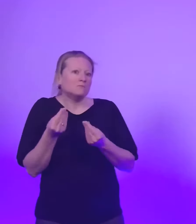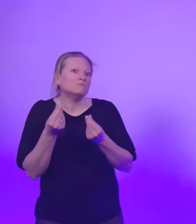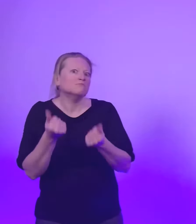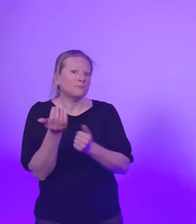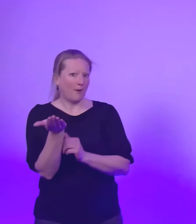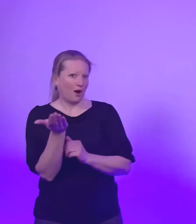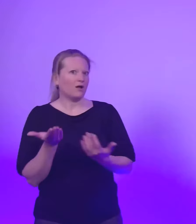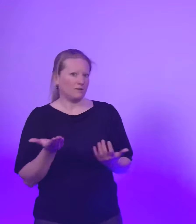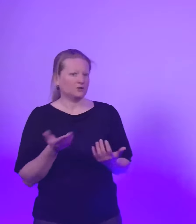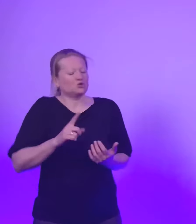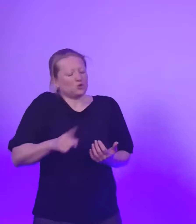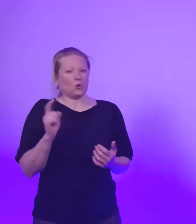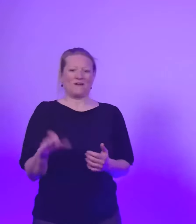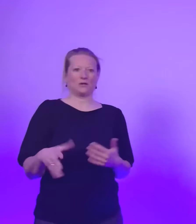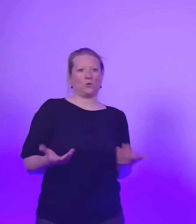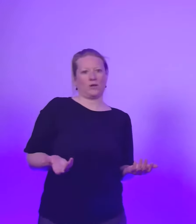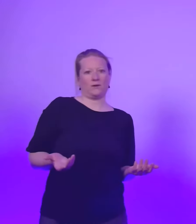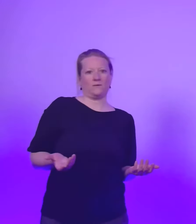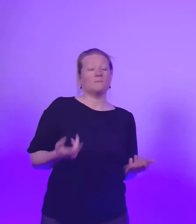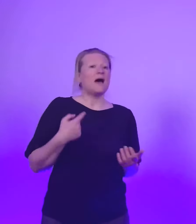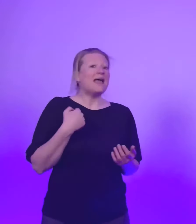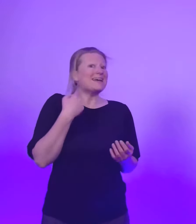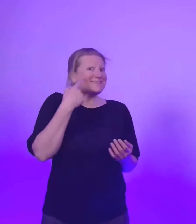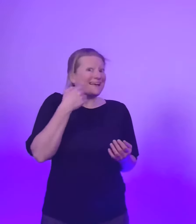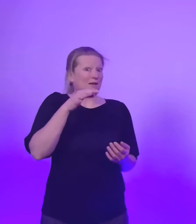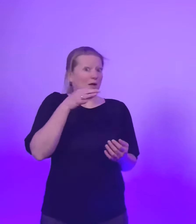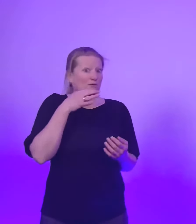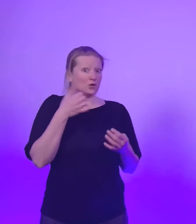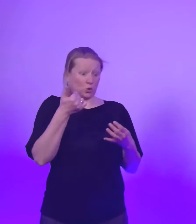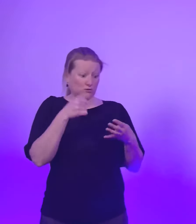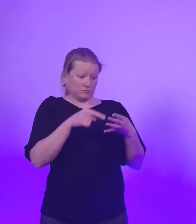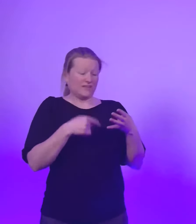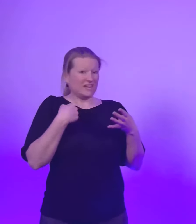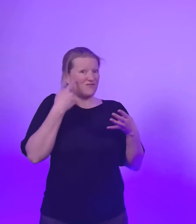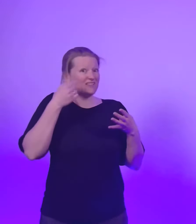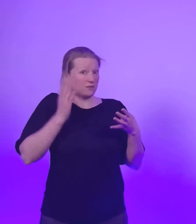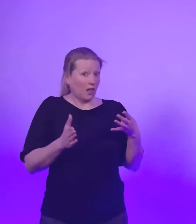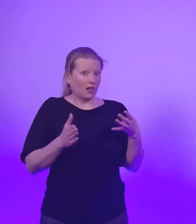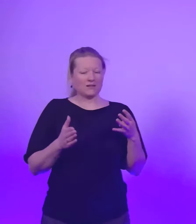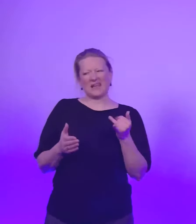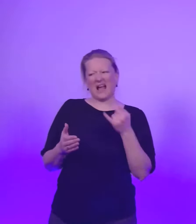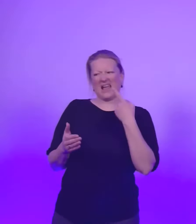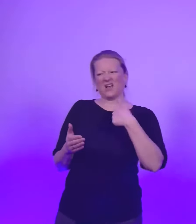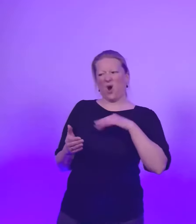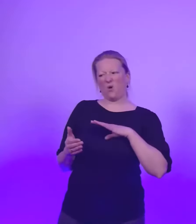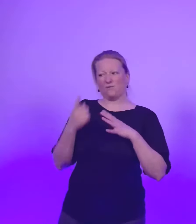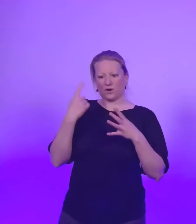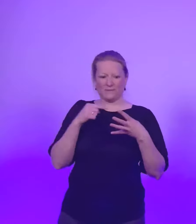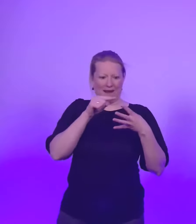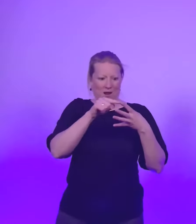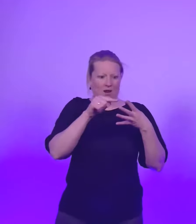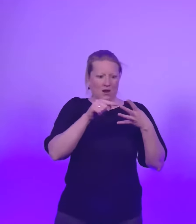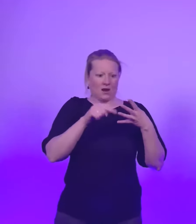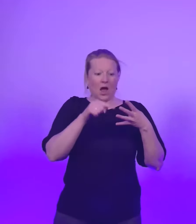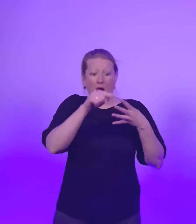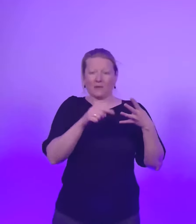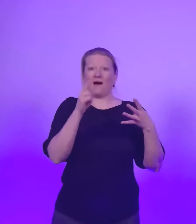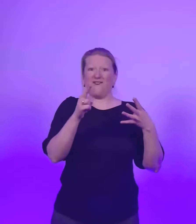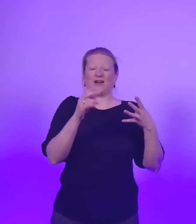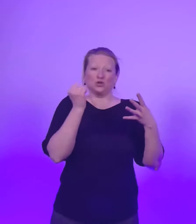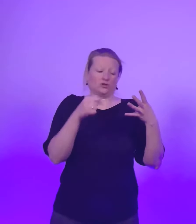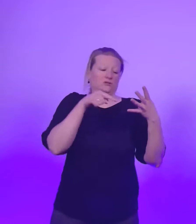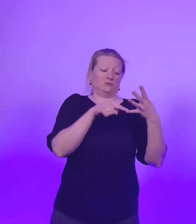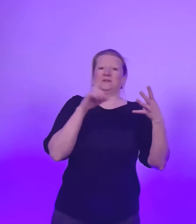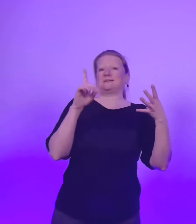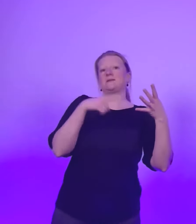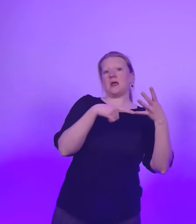dat ik weet wat het antwoord is. Jij ook? Ik denk het ook. Volgens mij was het allemaal waar. Ik ook. Antwoord D. Antwoord ik neem D. een